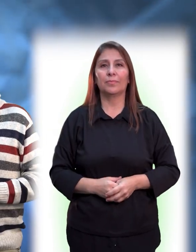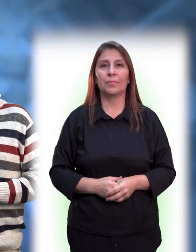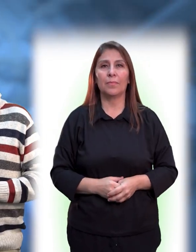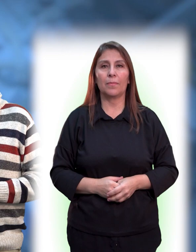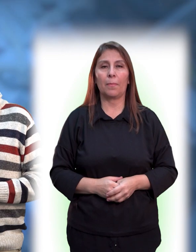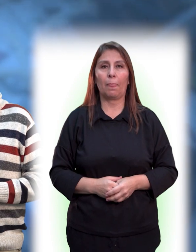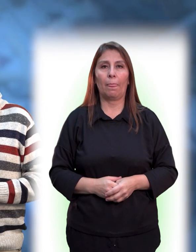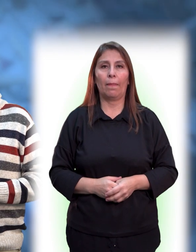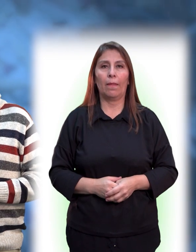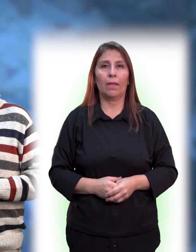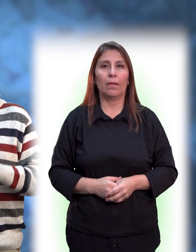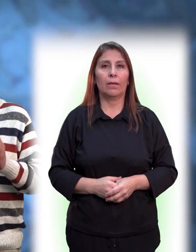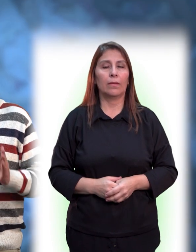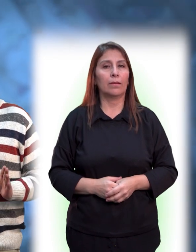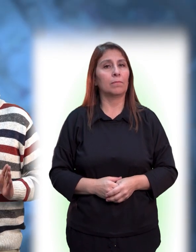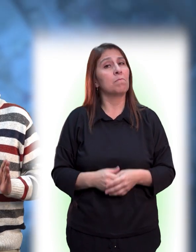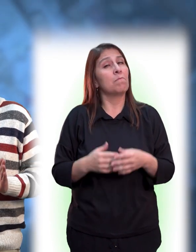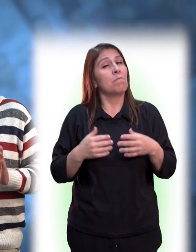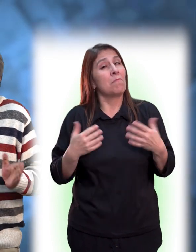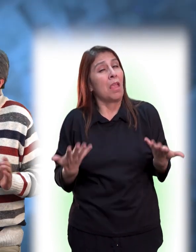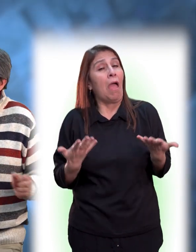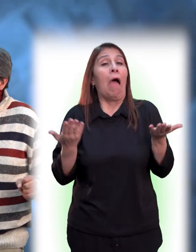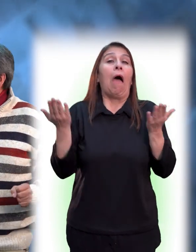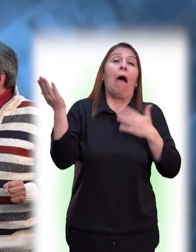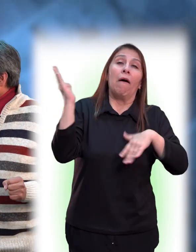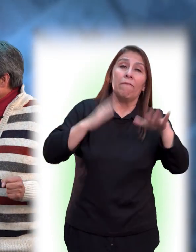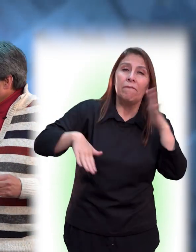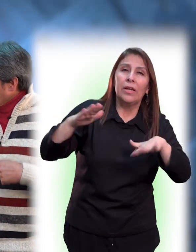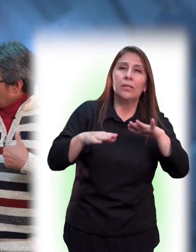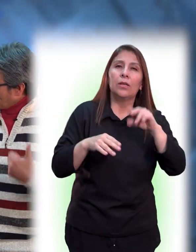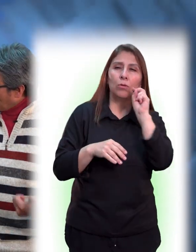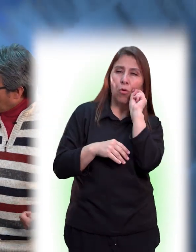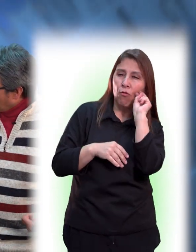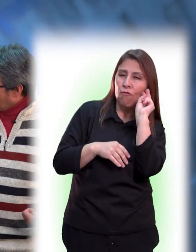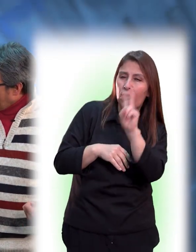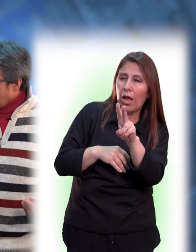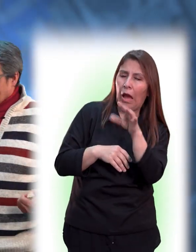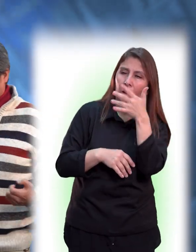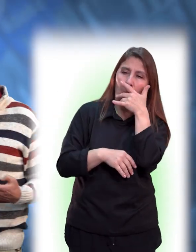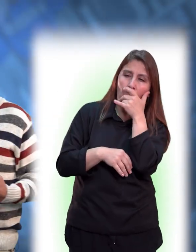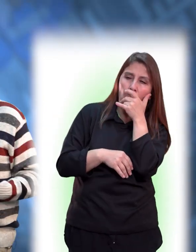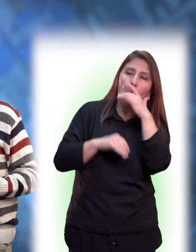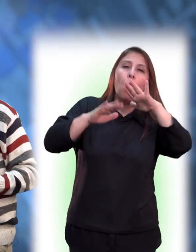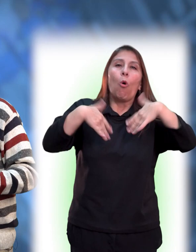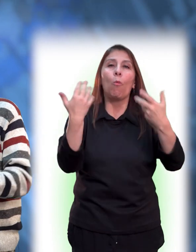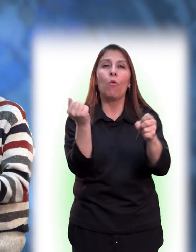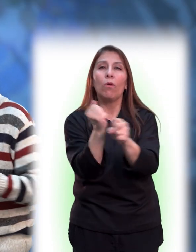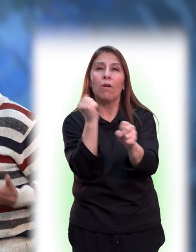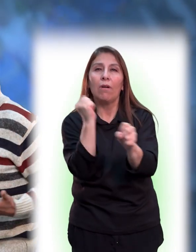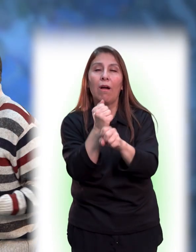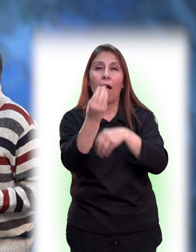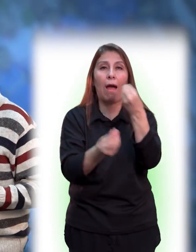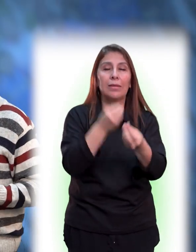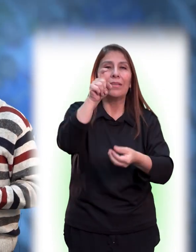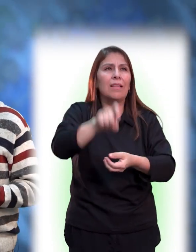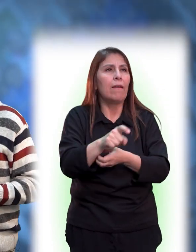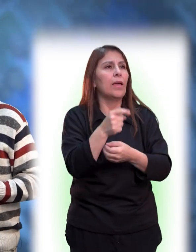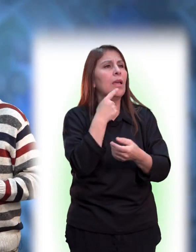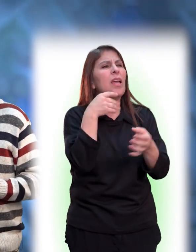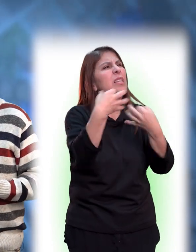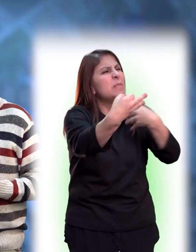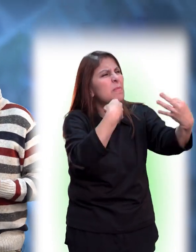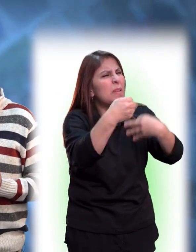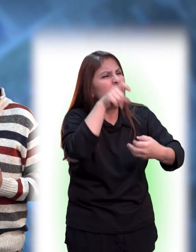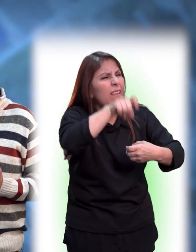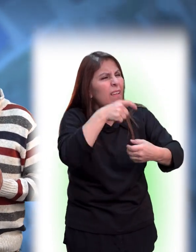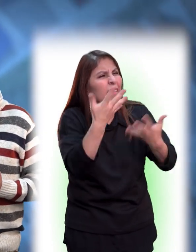Difícil porque uno los lee y, ¿cómo así? Hay que hacer un trabajo con ellos y hay, explíqueme qué es lo que quiere hacer,